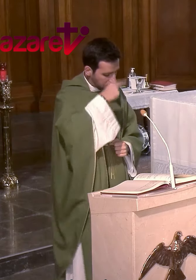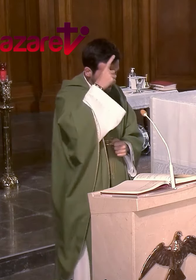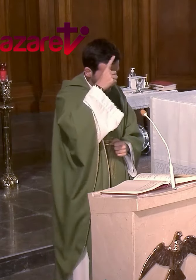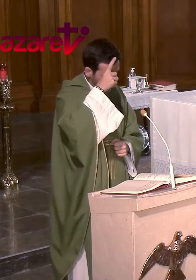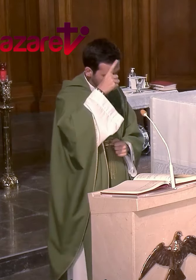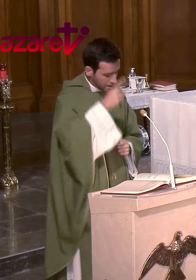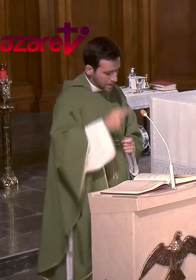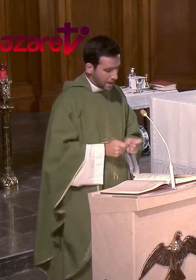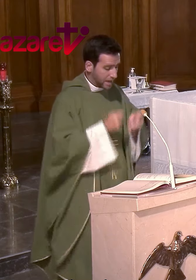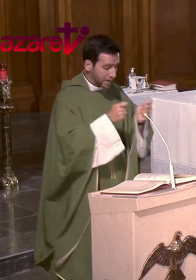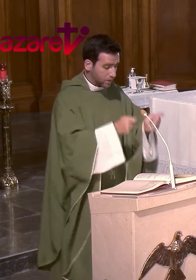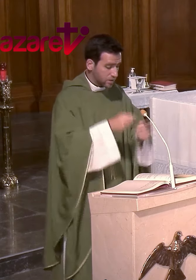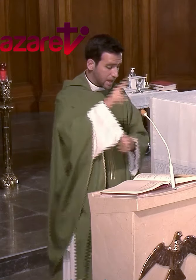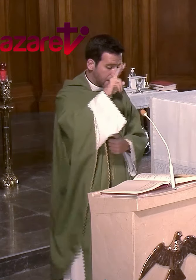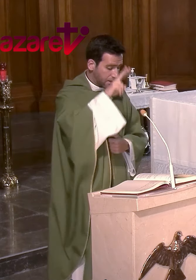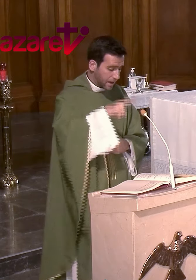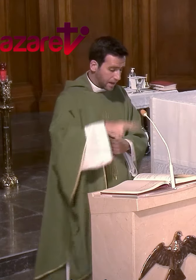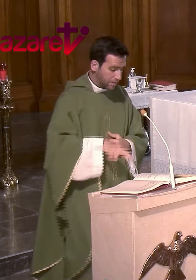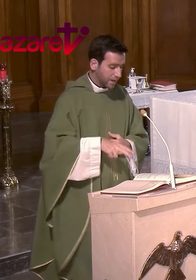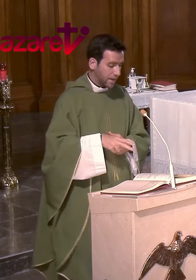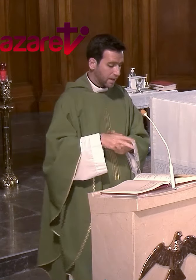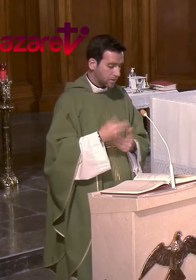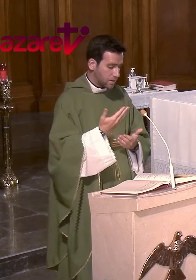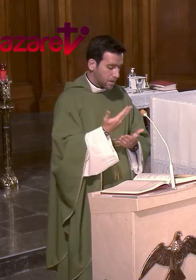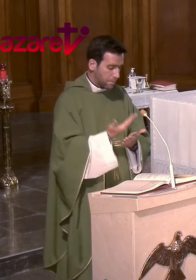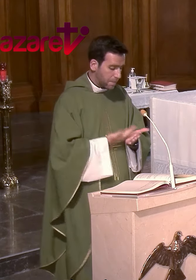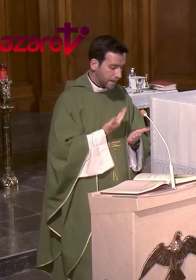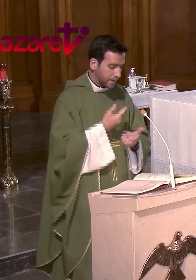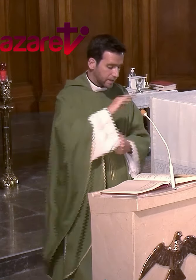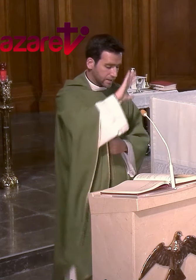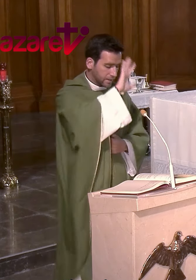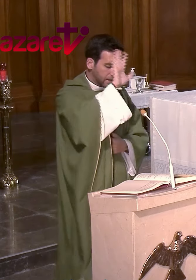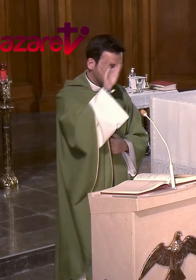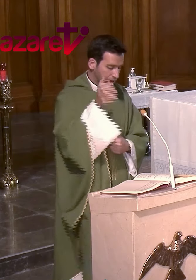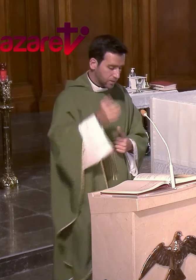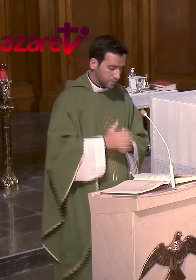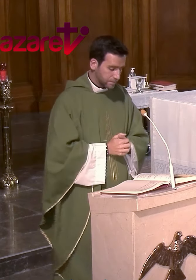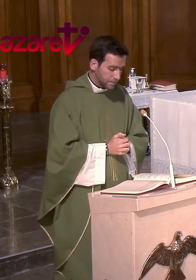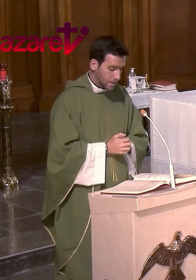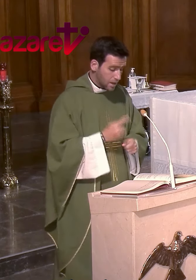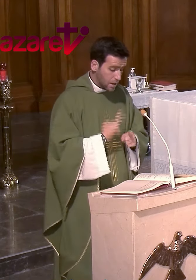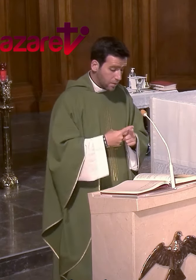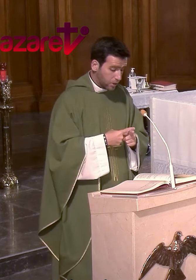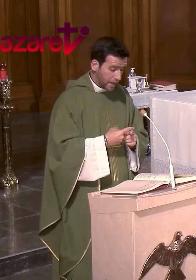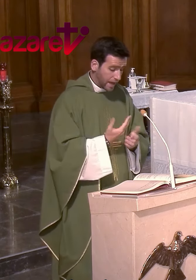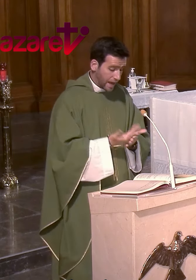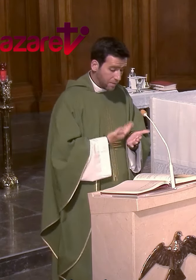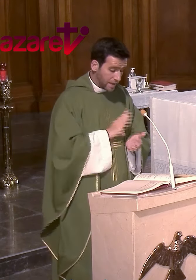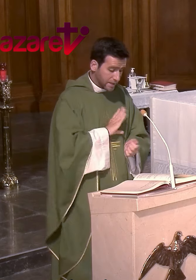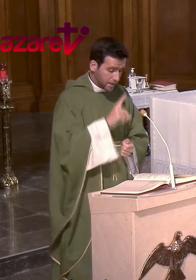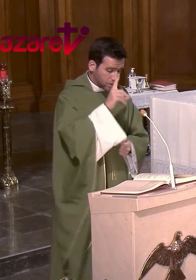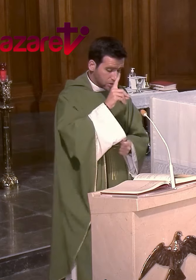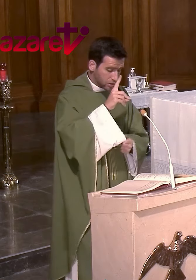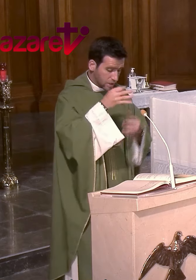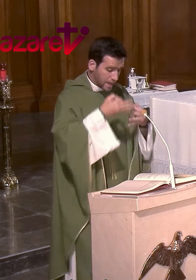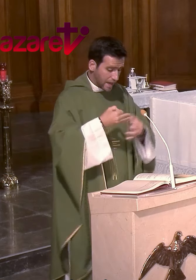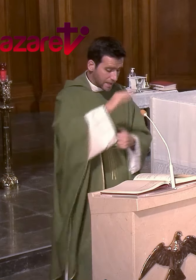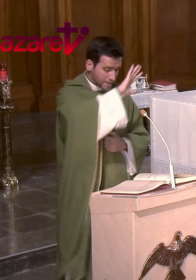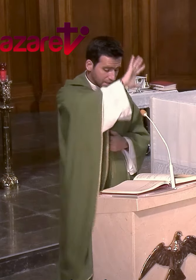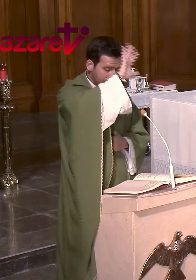mi Padre el que os da el verdadero pan del cielo. Porque el pan de